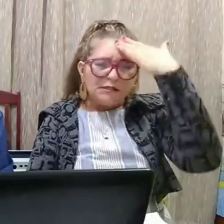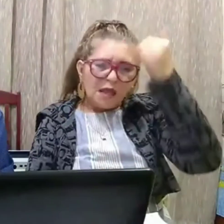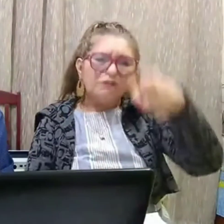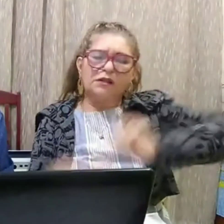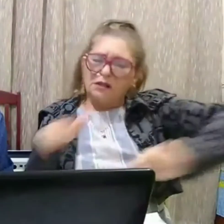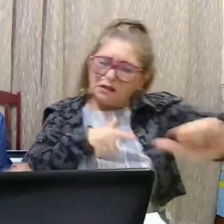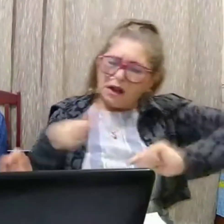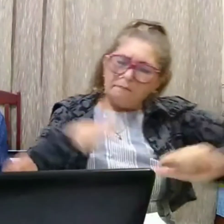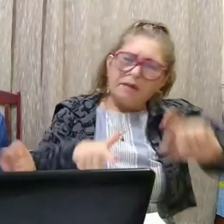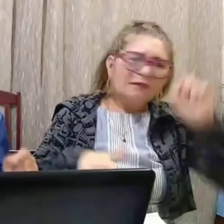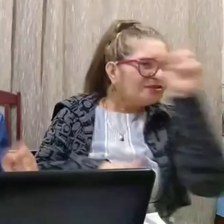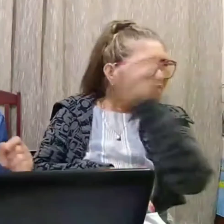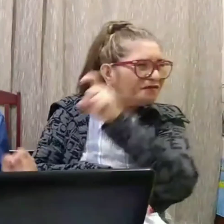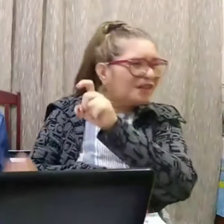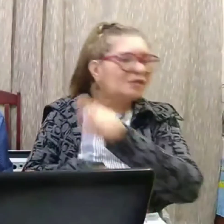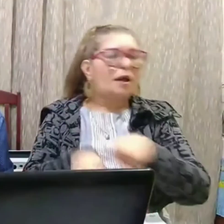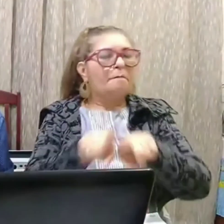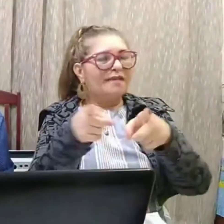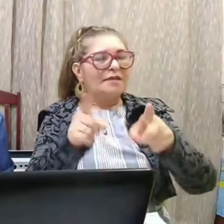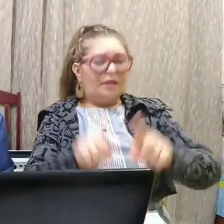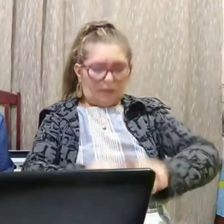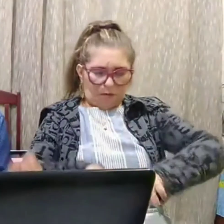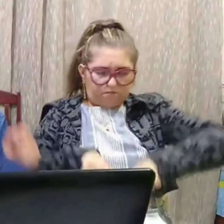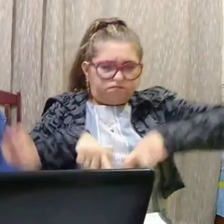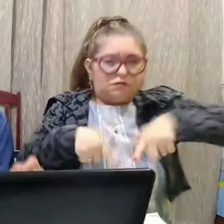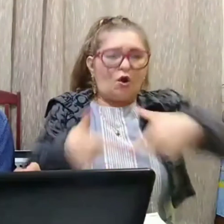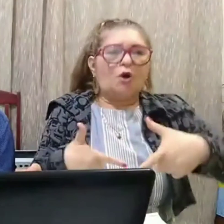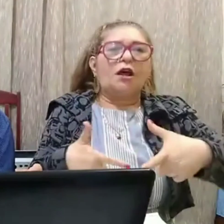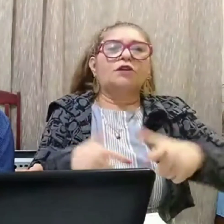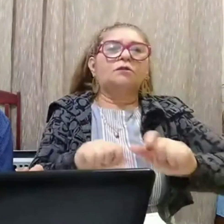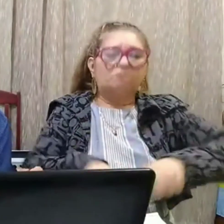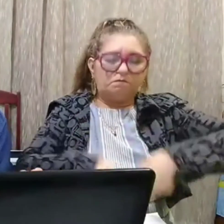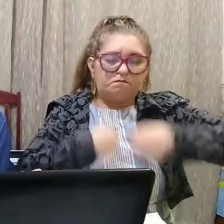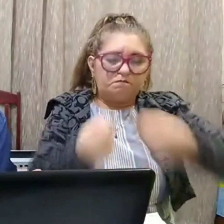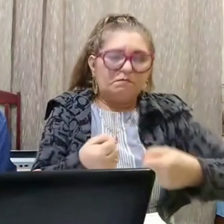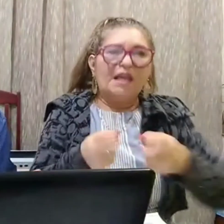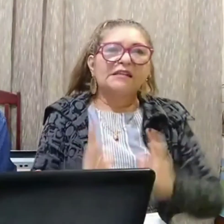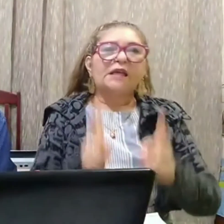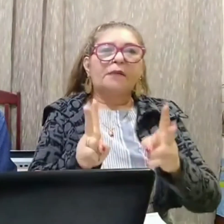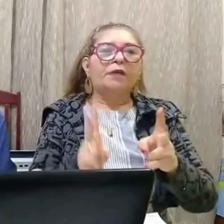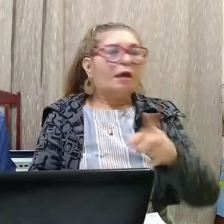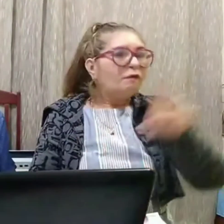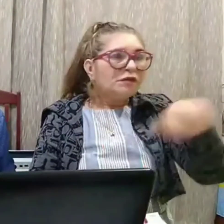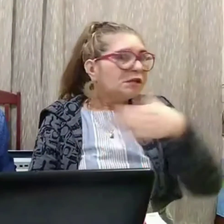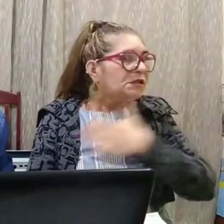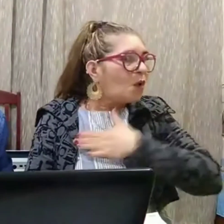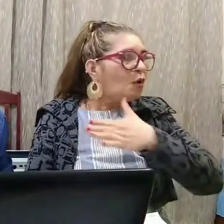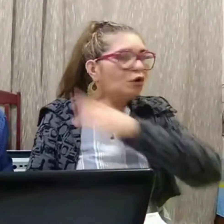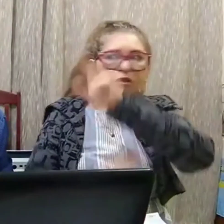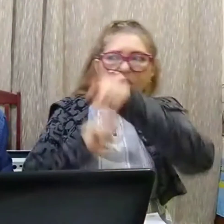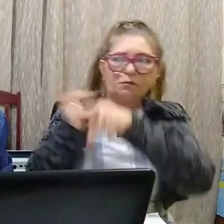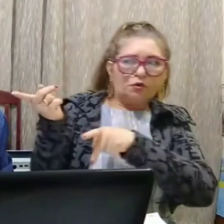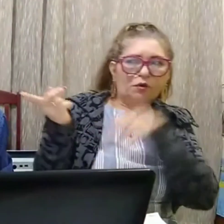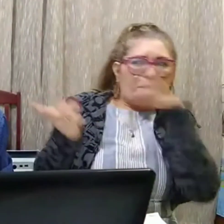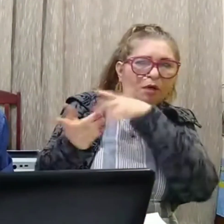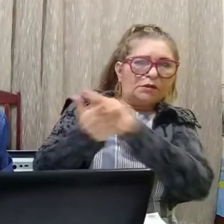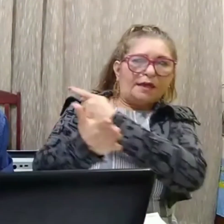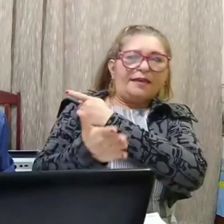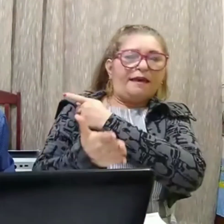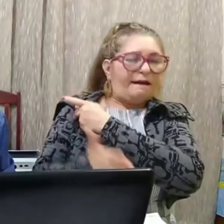trabalho, como a tua perseverança. E que não pode suportar homens maus, e que puseste à